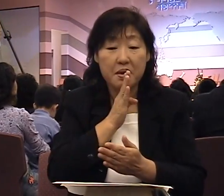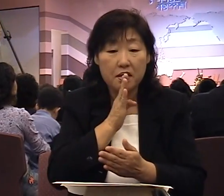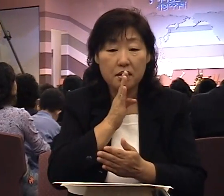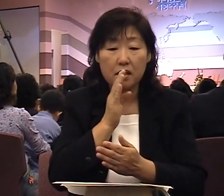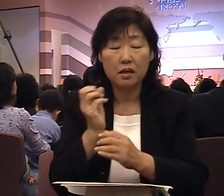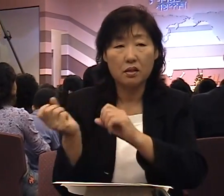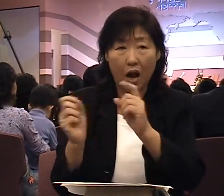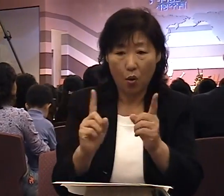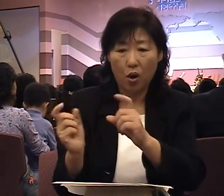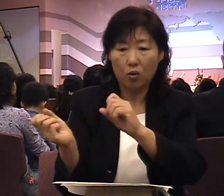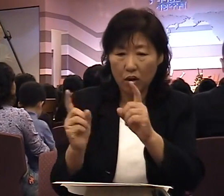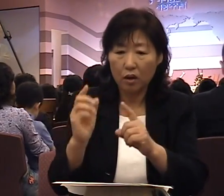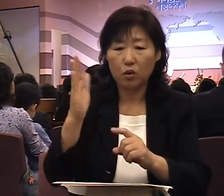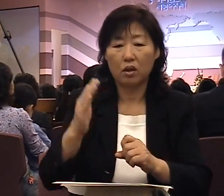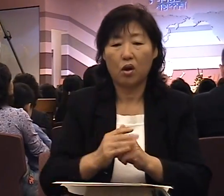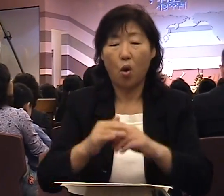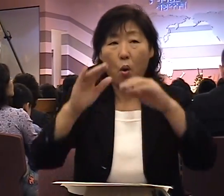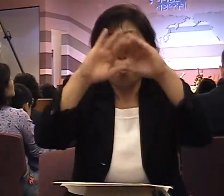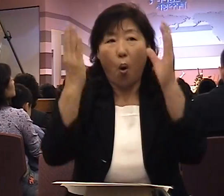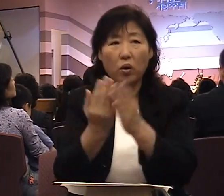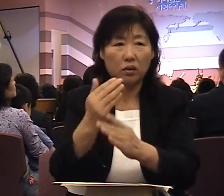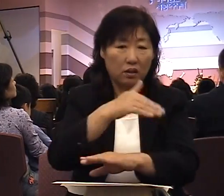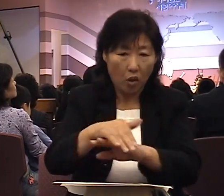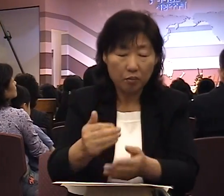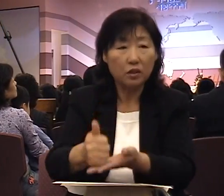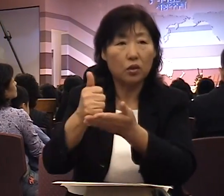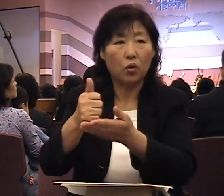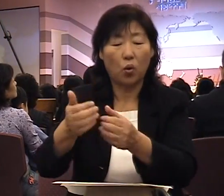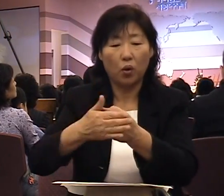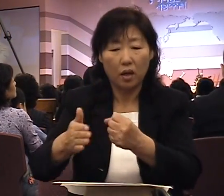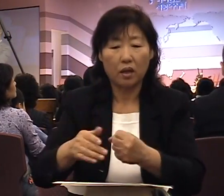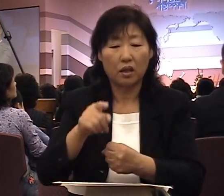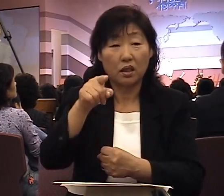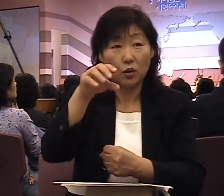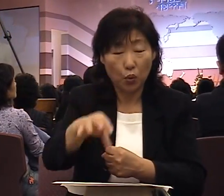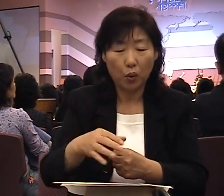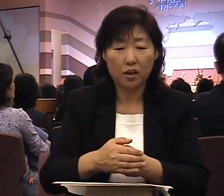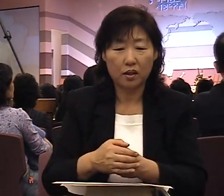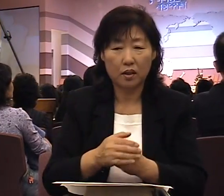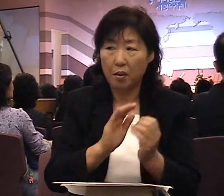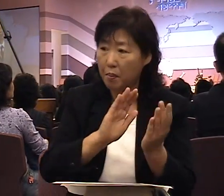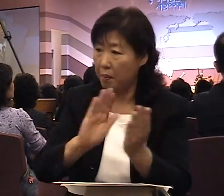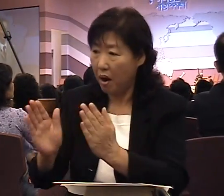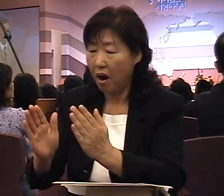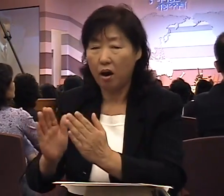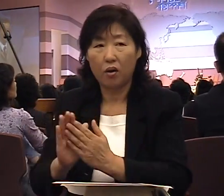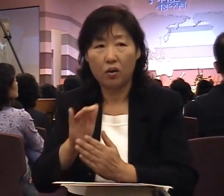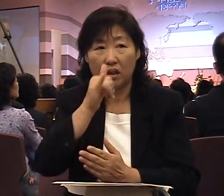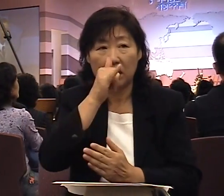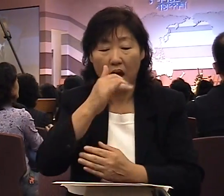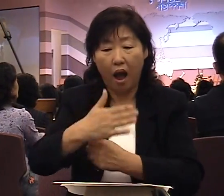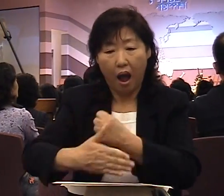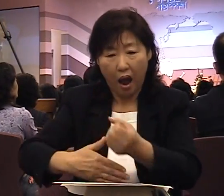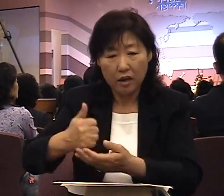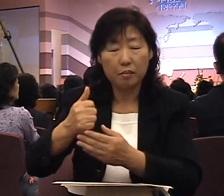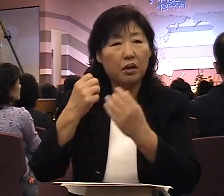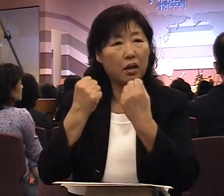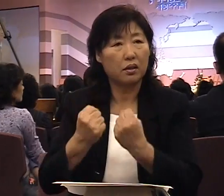된다고 모든 섭리로 인하여 그쪽으로 방향을 틀고 계신 하나님이 계시기 때문에